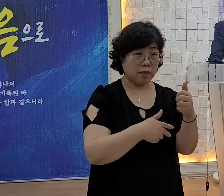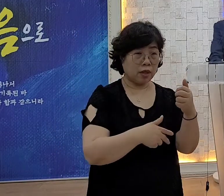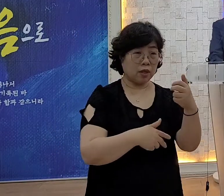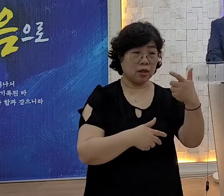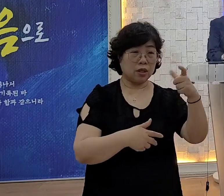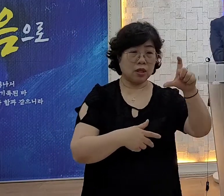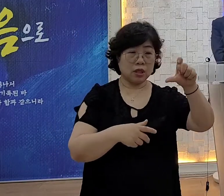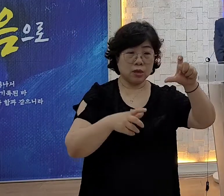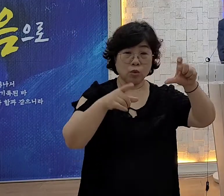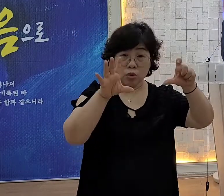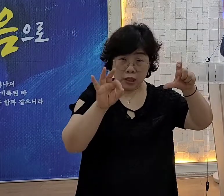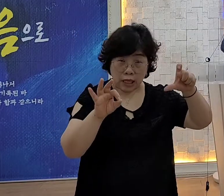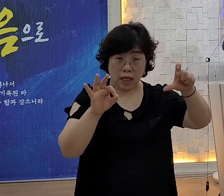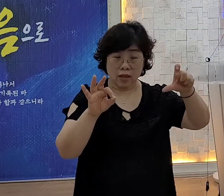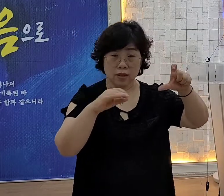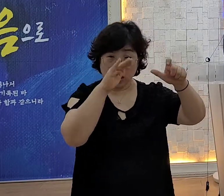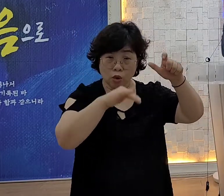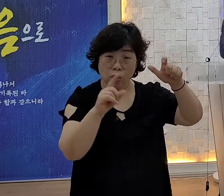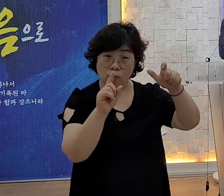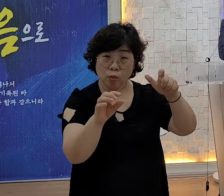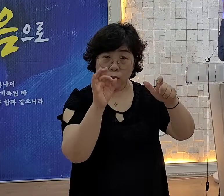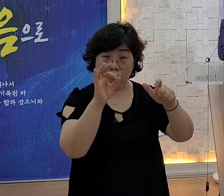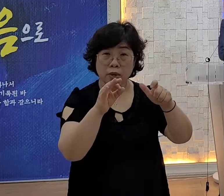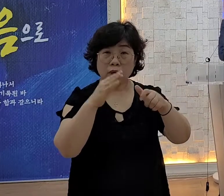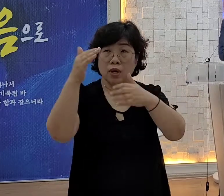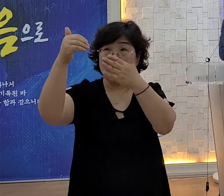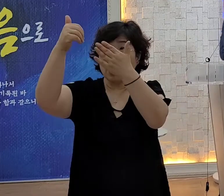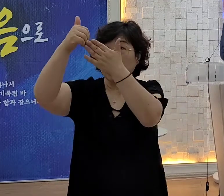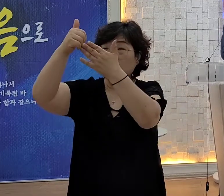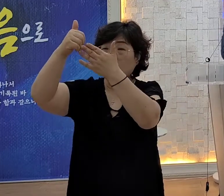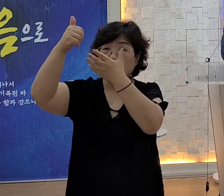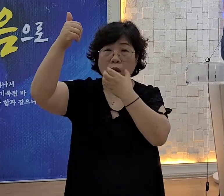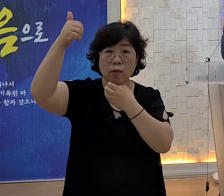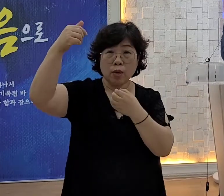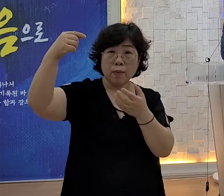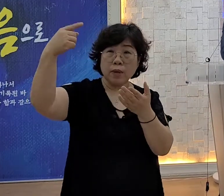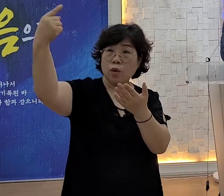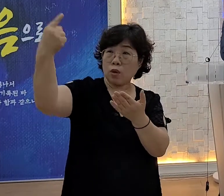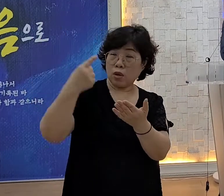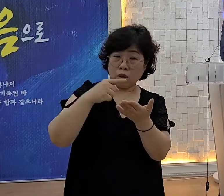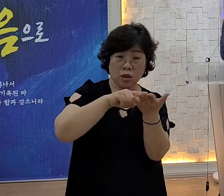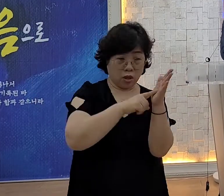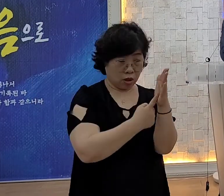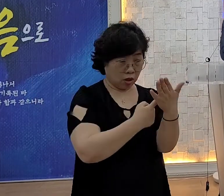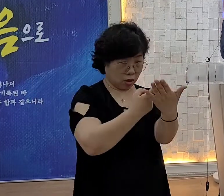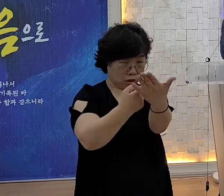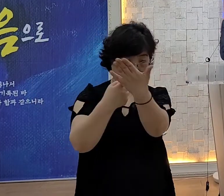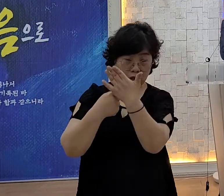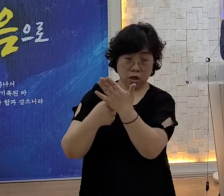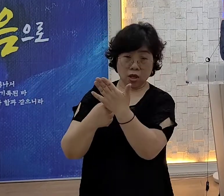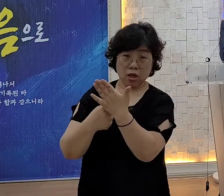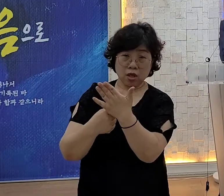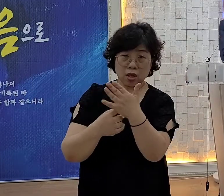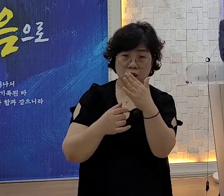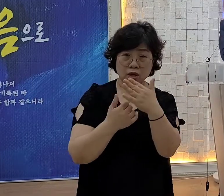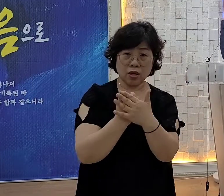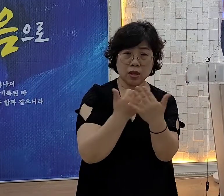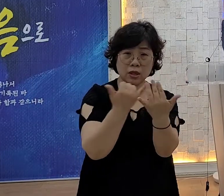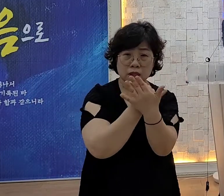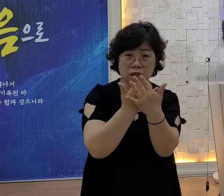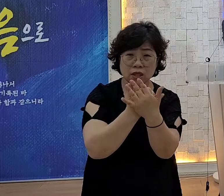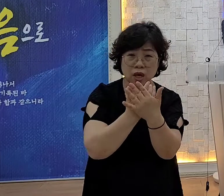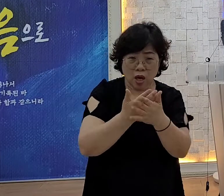얘기냐? 하나님께서 아브라함에게 나타나셔가지고 친척, 고향, 부모, 이 형제 집을